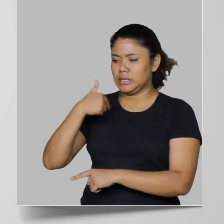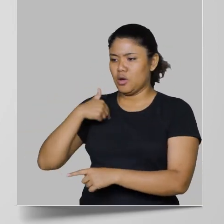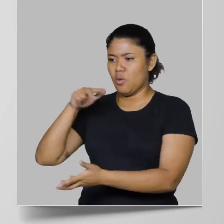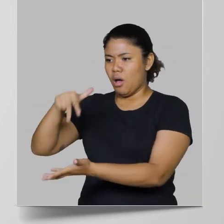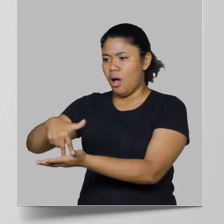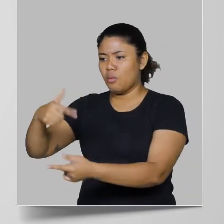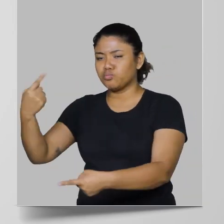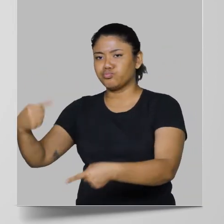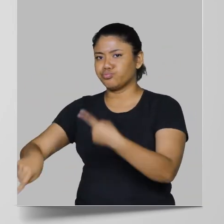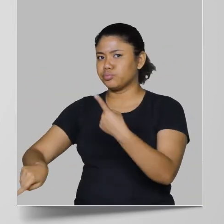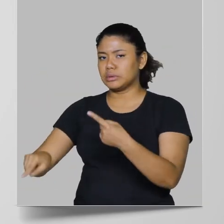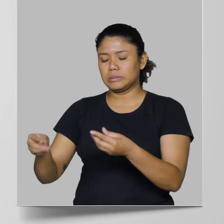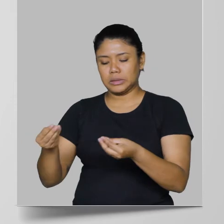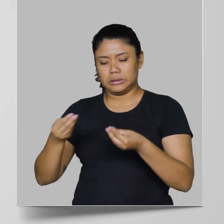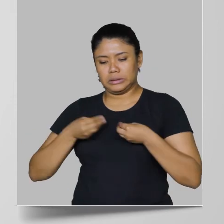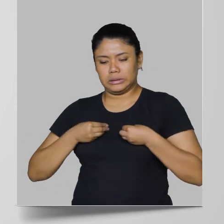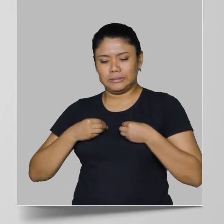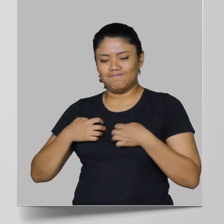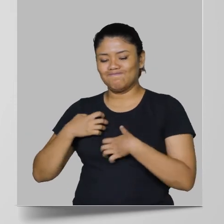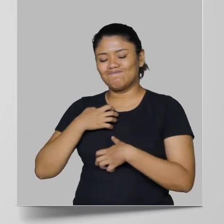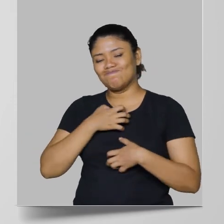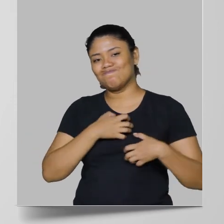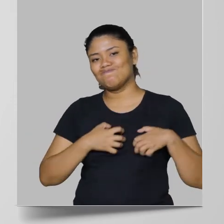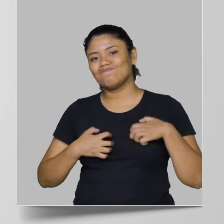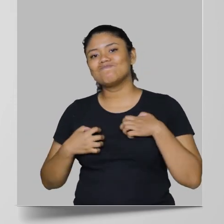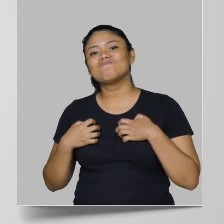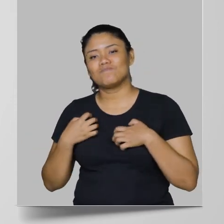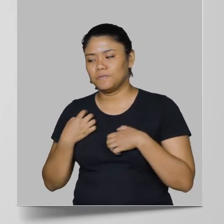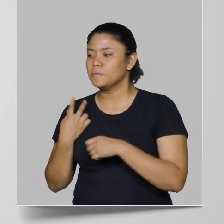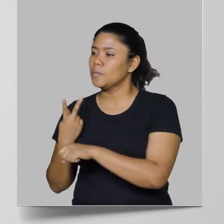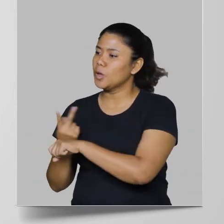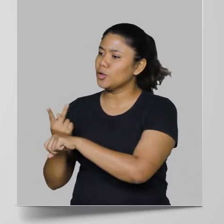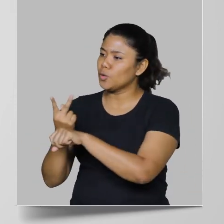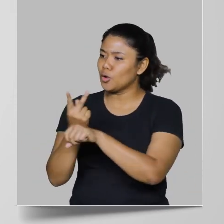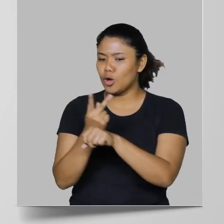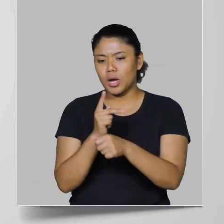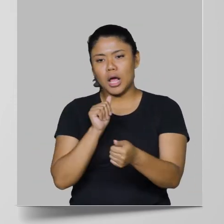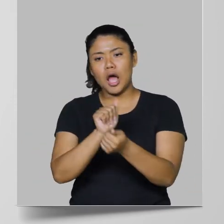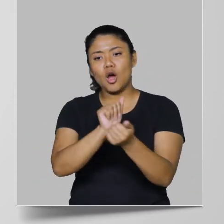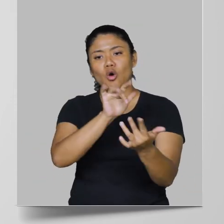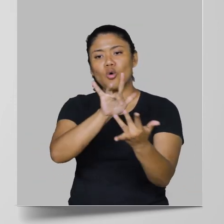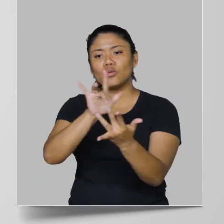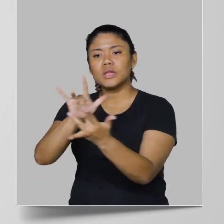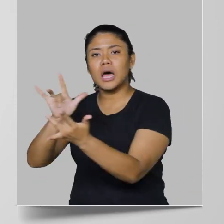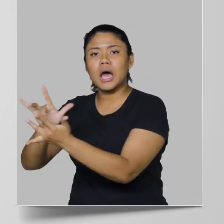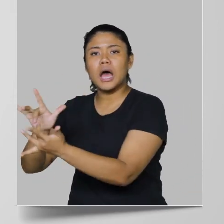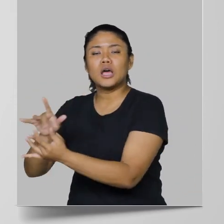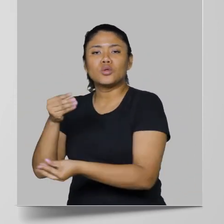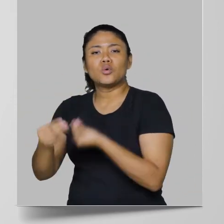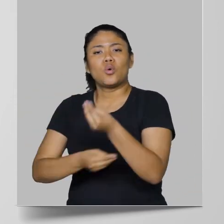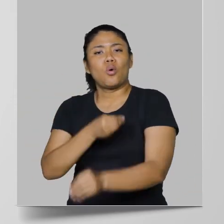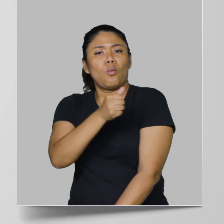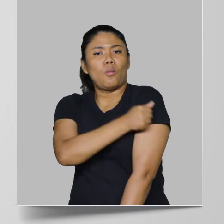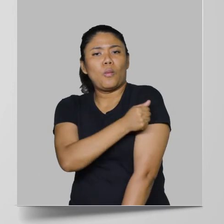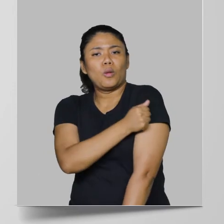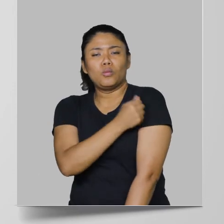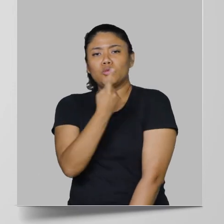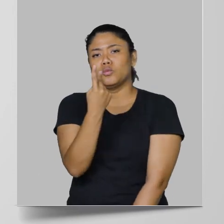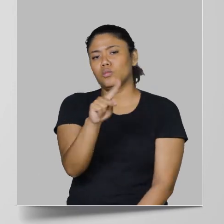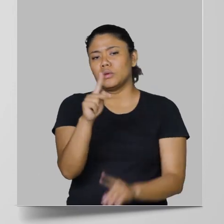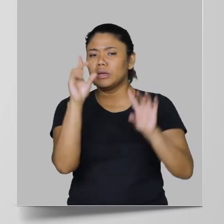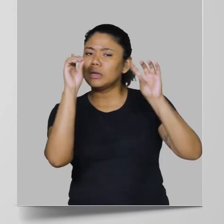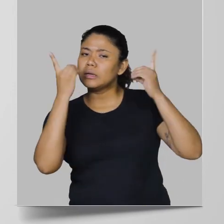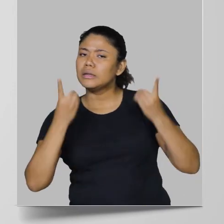uma consequência, assim, do que acontece em qualquer outro meio social, né? E aí eu comecei a me deparar, então, com outras barreiras, que não